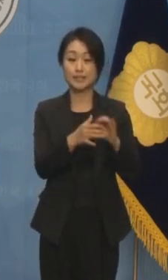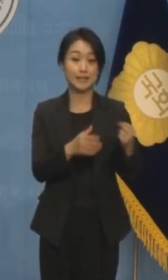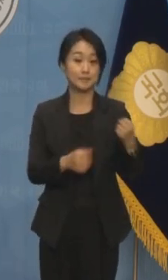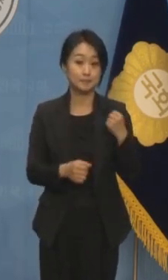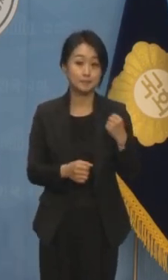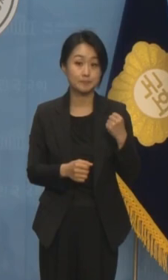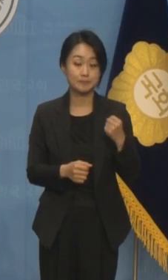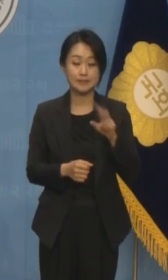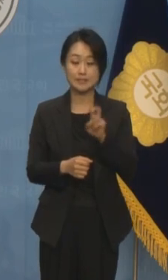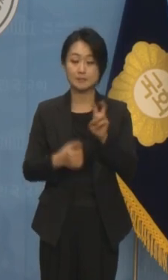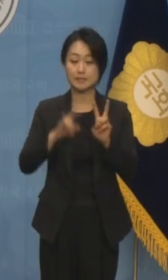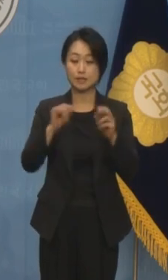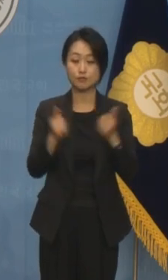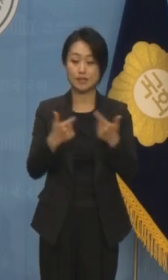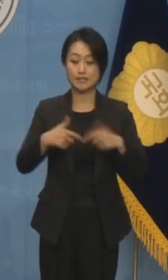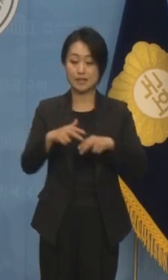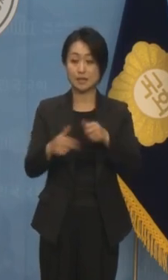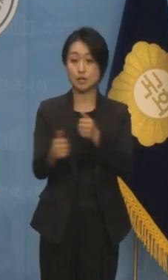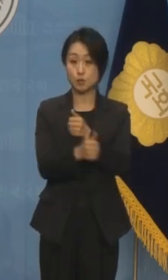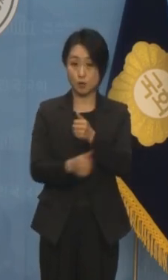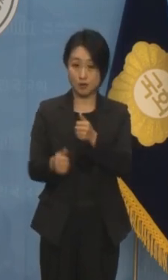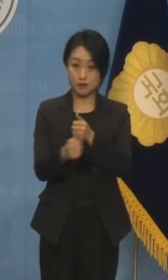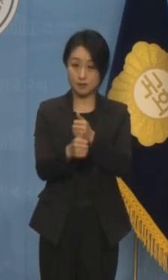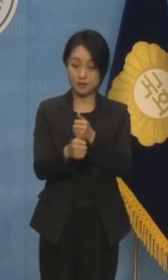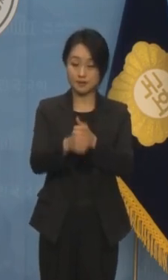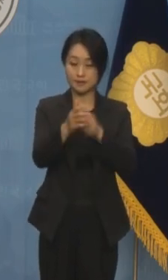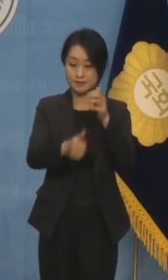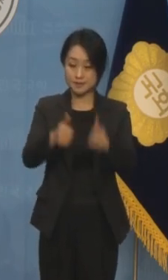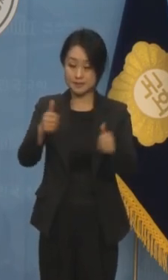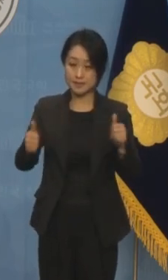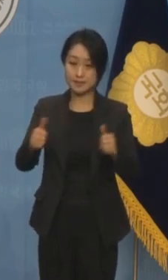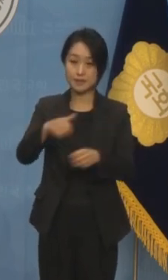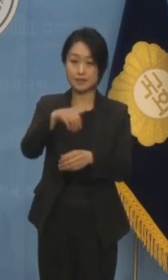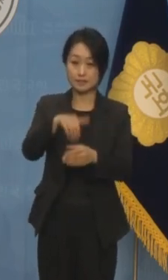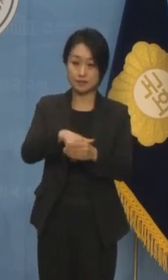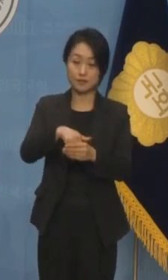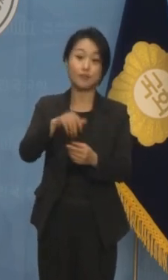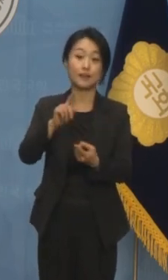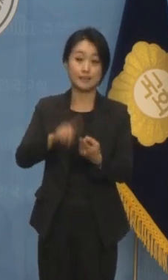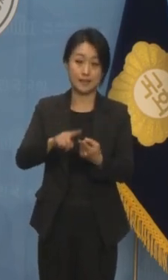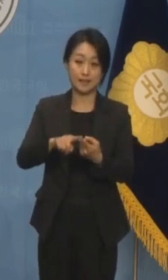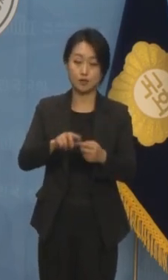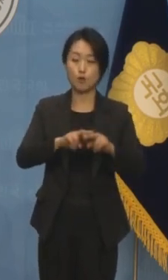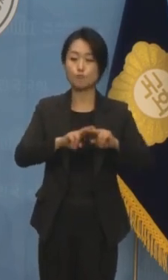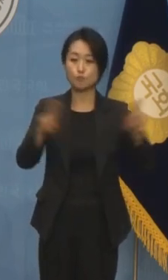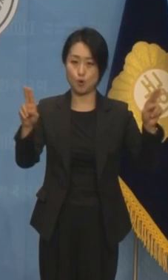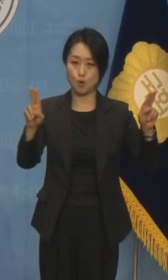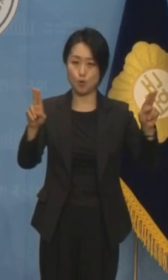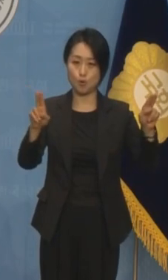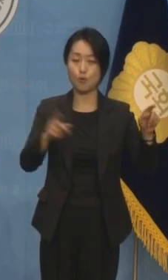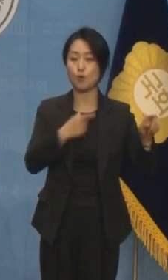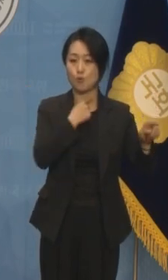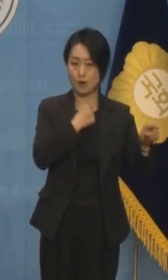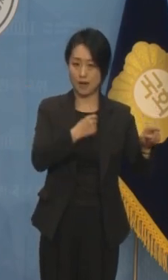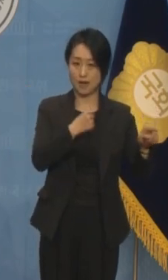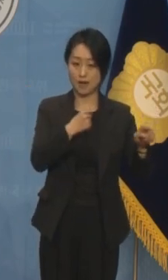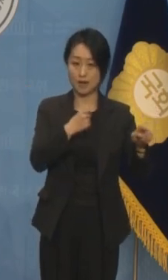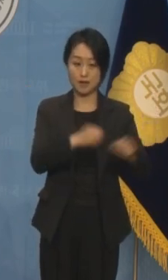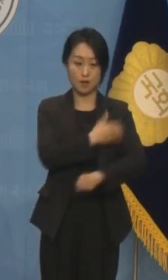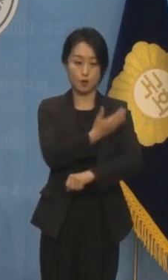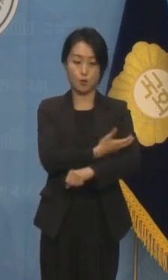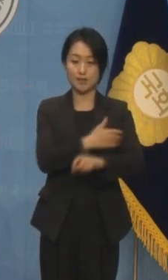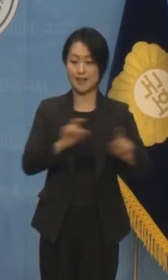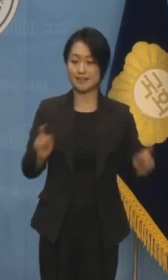국민의힘이 22대 국회 상임위 배정 및 상임위원장 선출의 무효를 확인하기 위한 권한쟁의